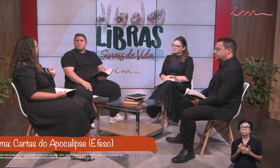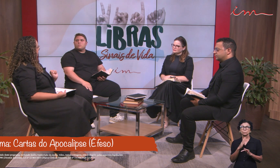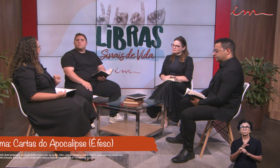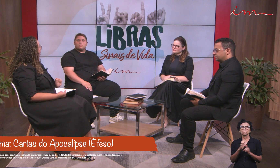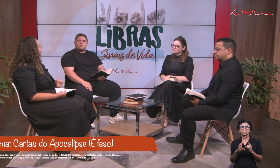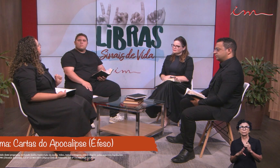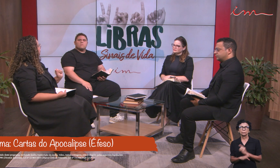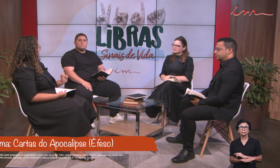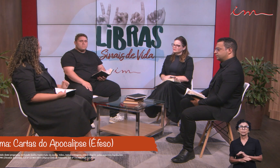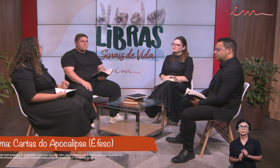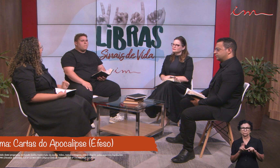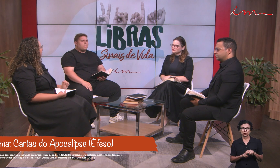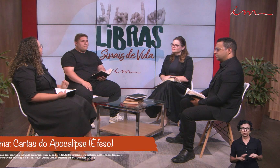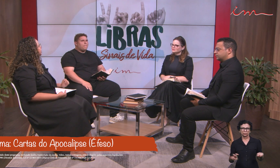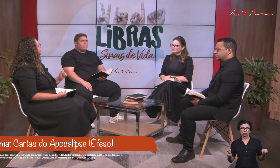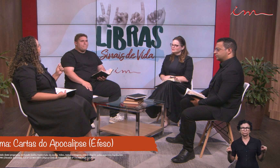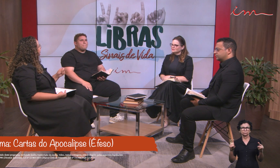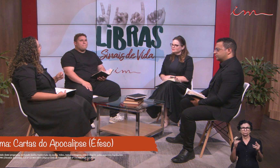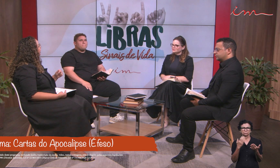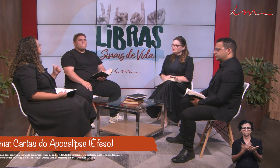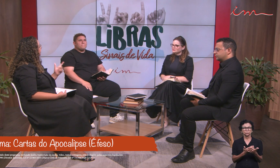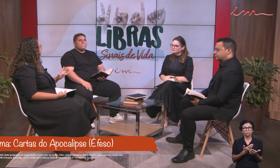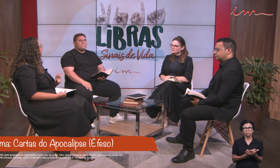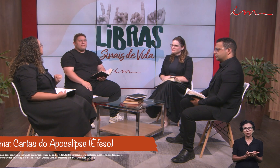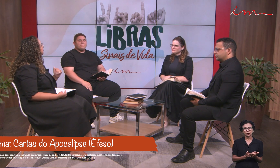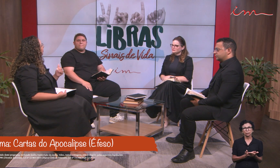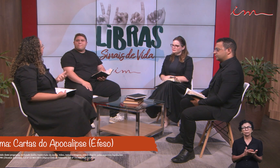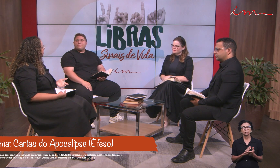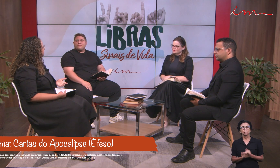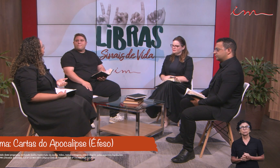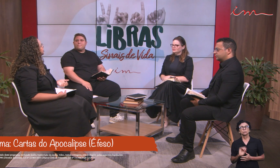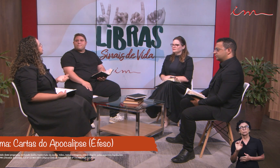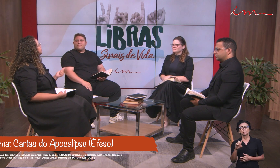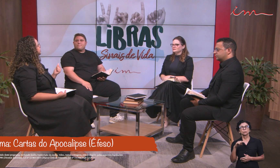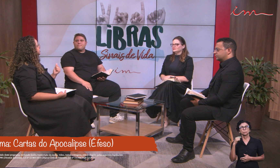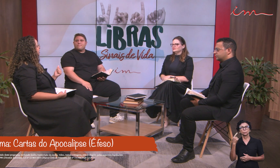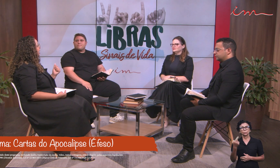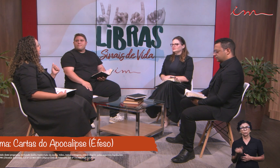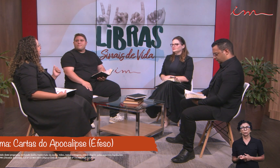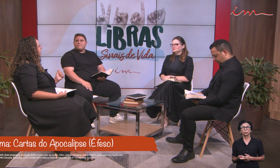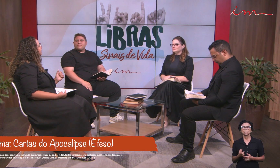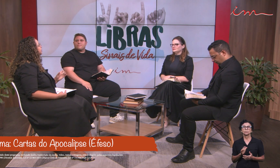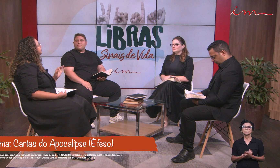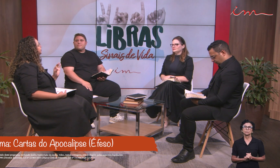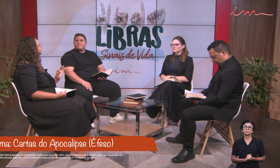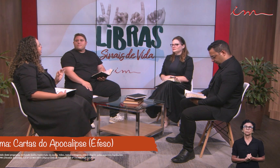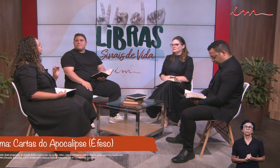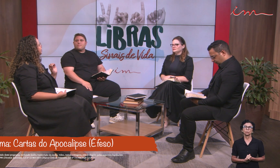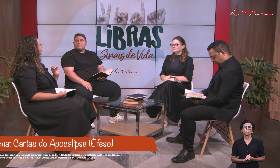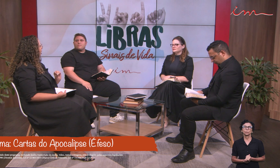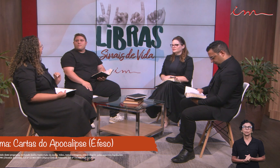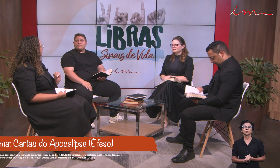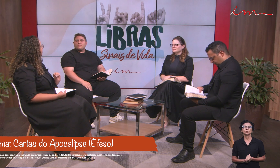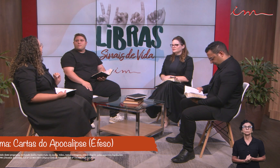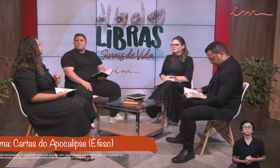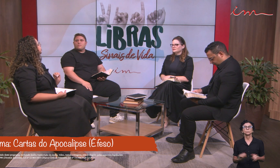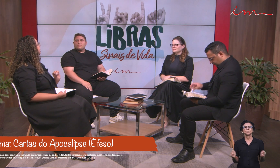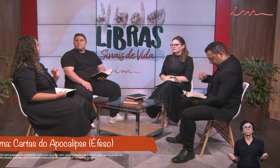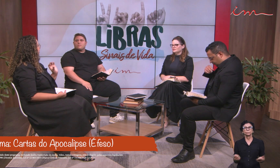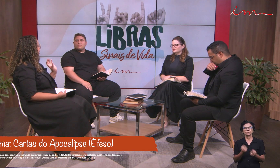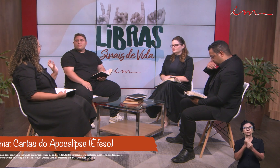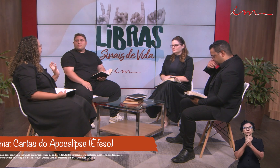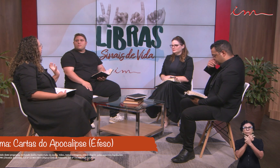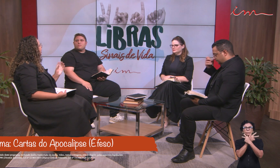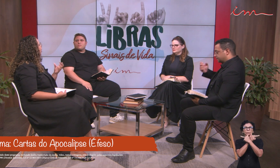gente vai sentar e vai estudar. E aí, sim, depois, nós vamos fazer a interlingual, que é de